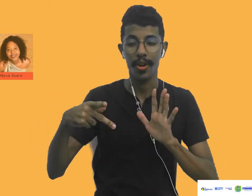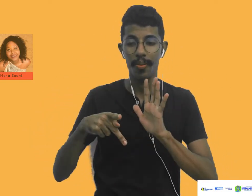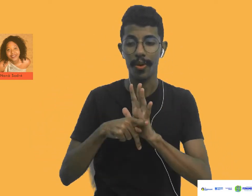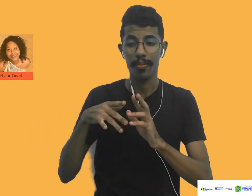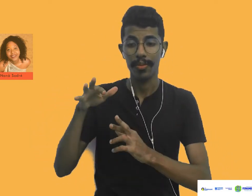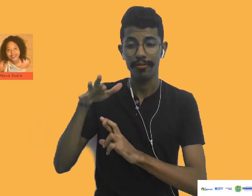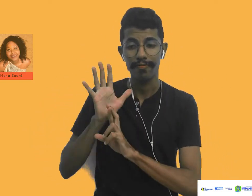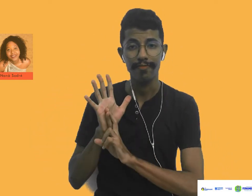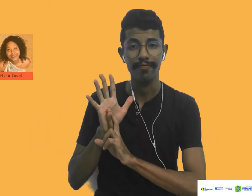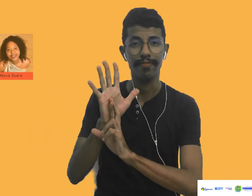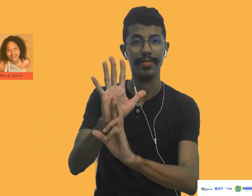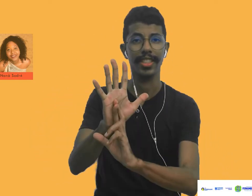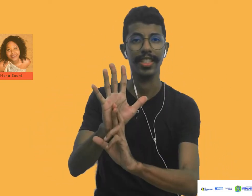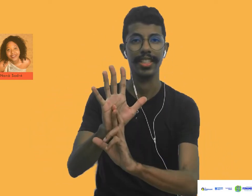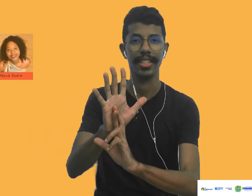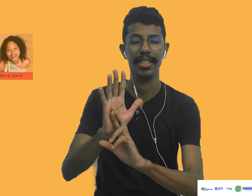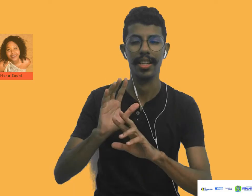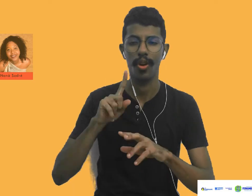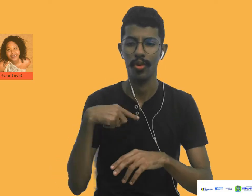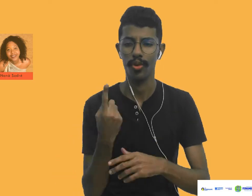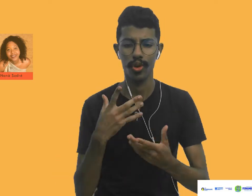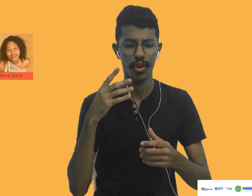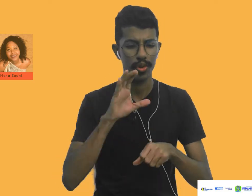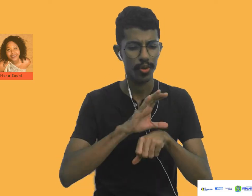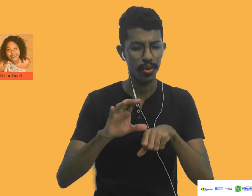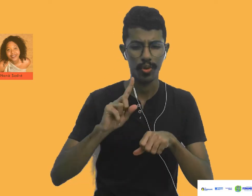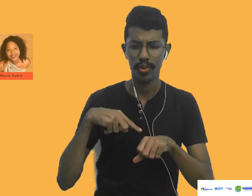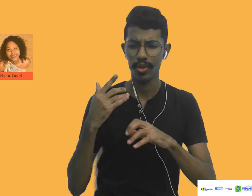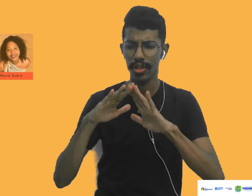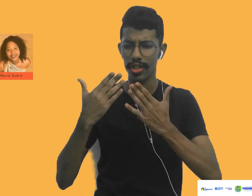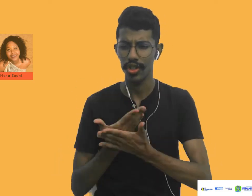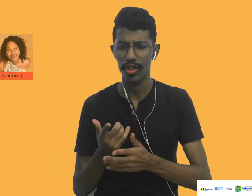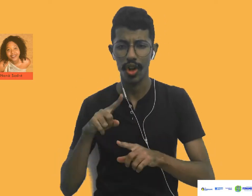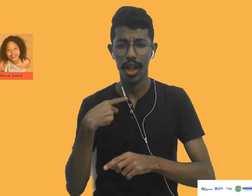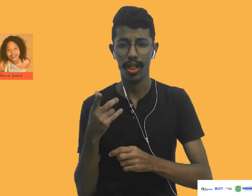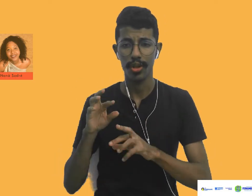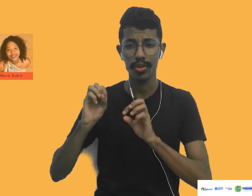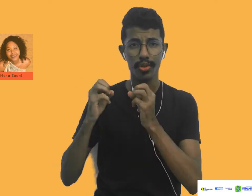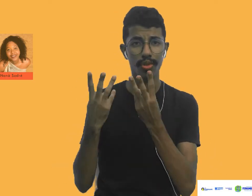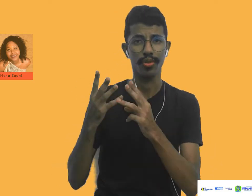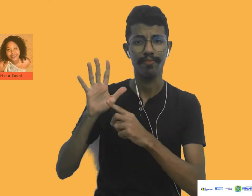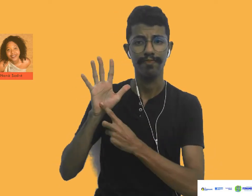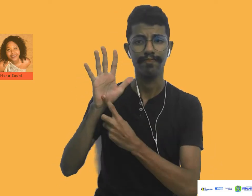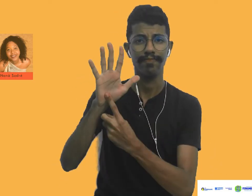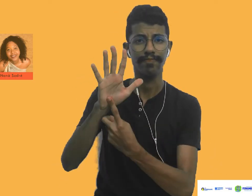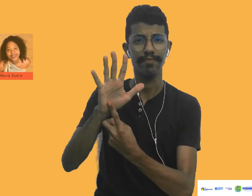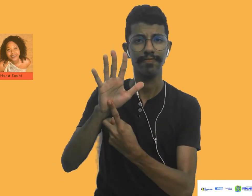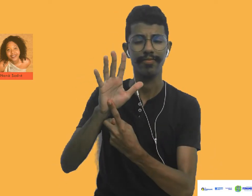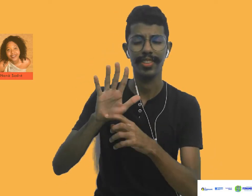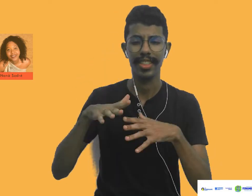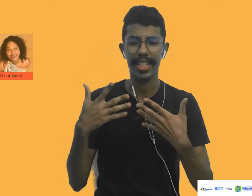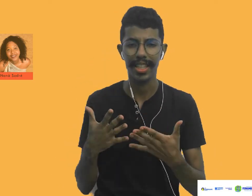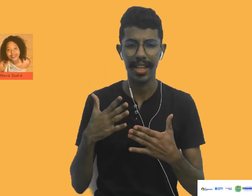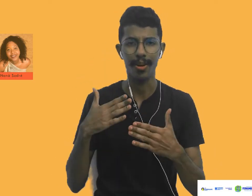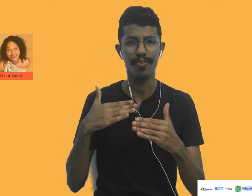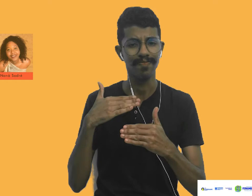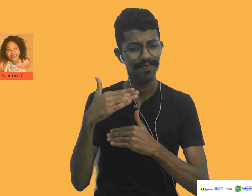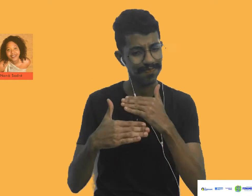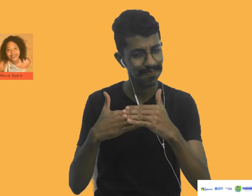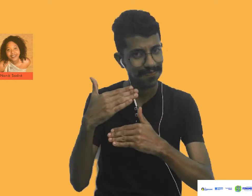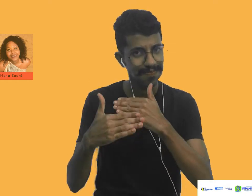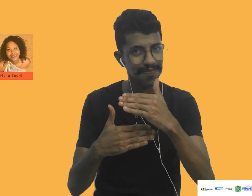Quando a gente faz o negro está de representação, né? Os nossos cursos, as nossas escolas, os nossos espetáculos,